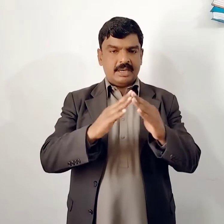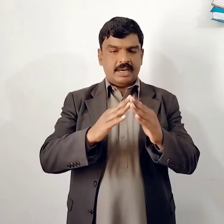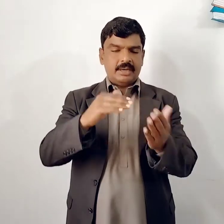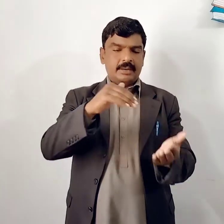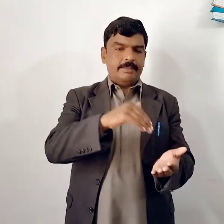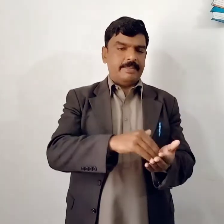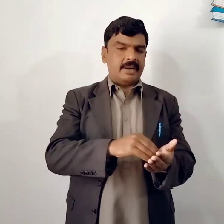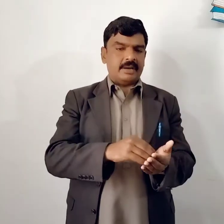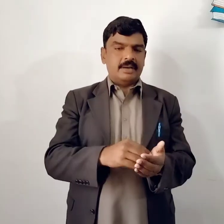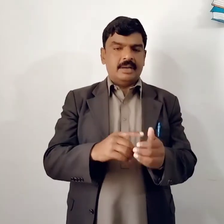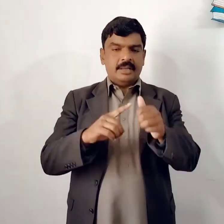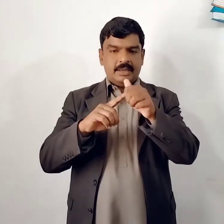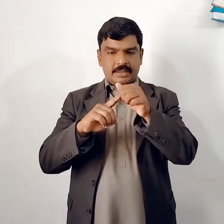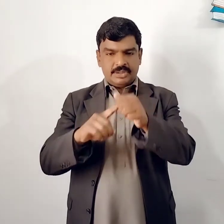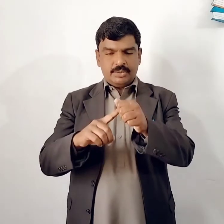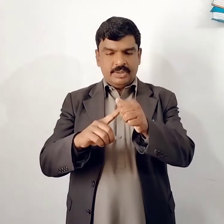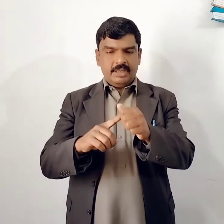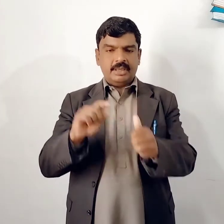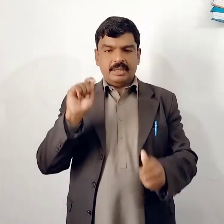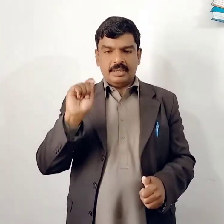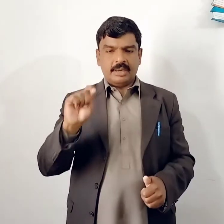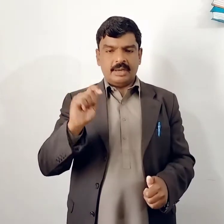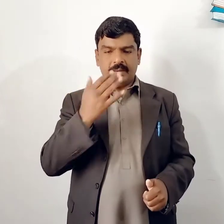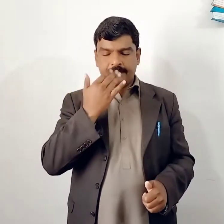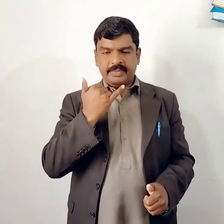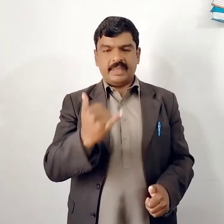घर पर ज़रूरी काम है